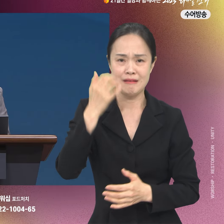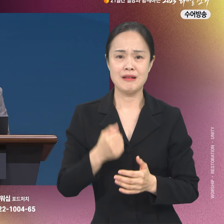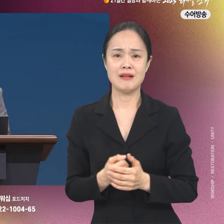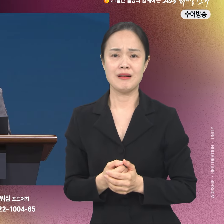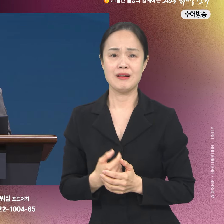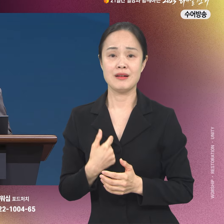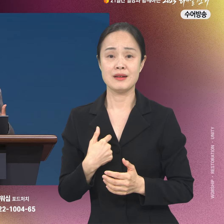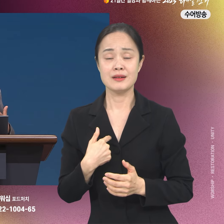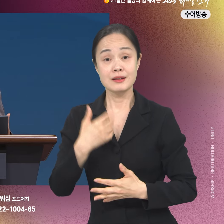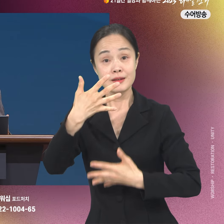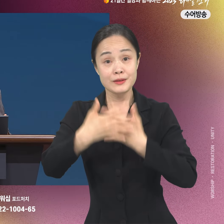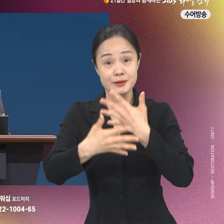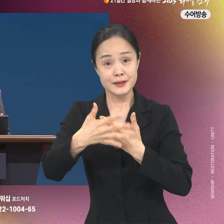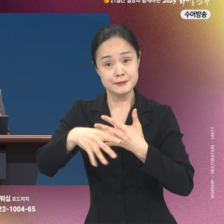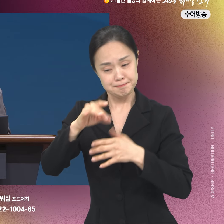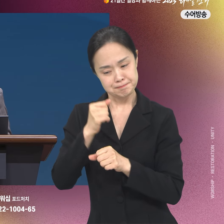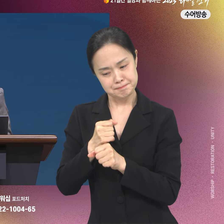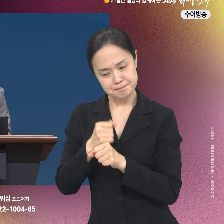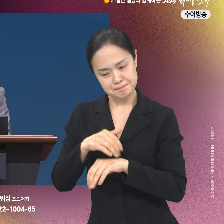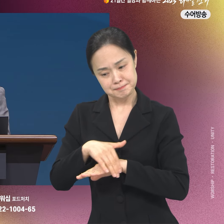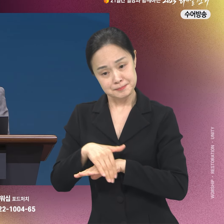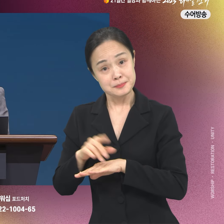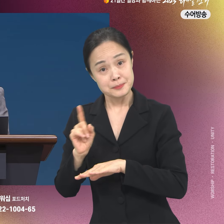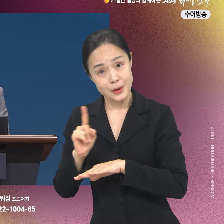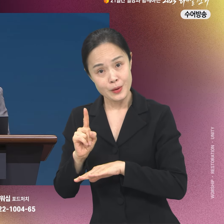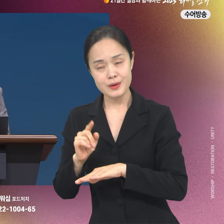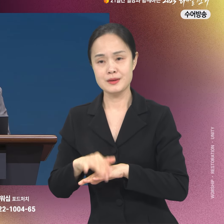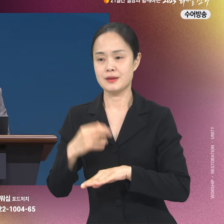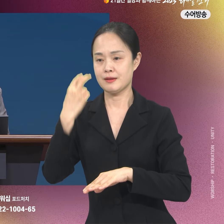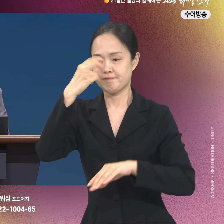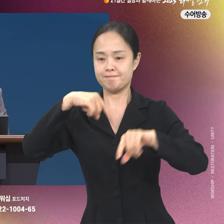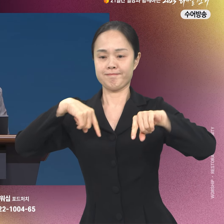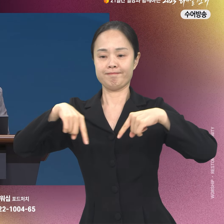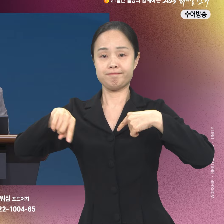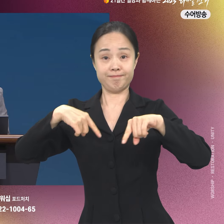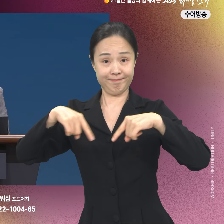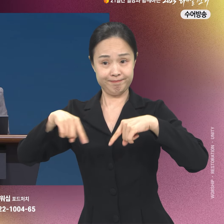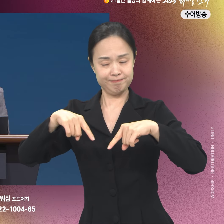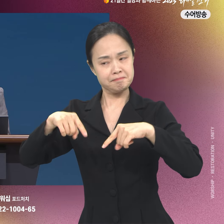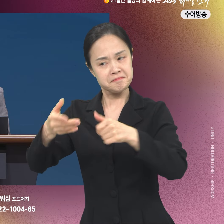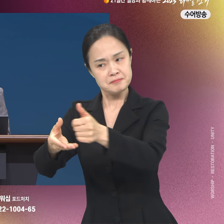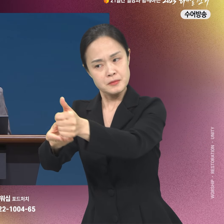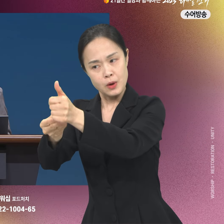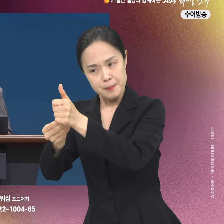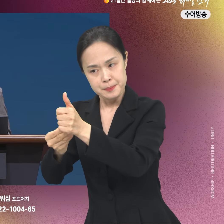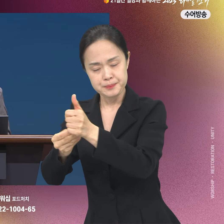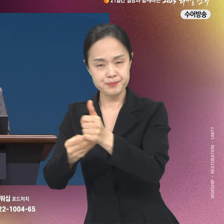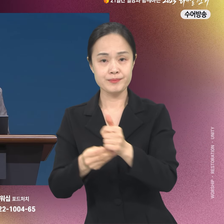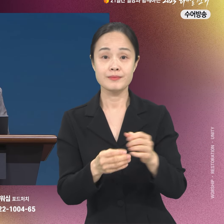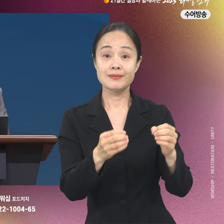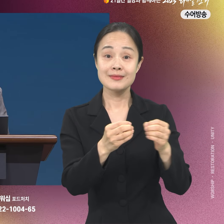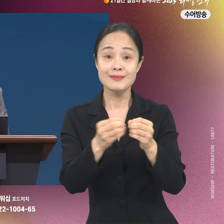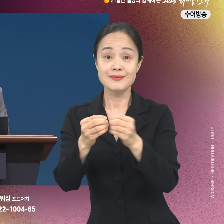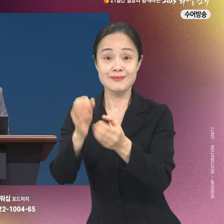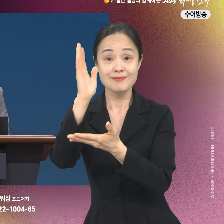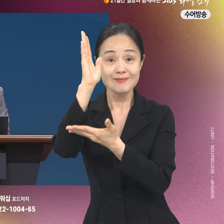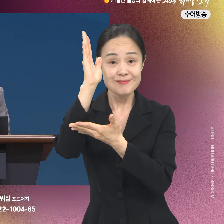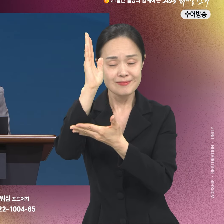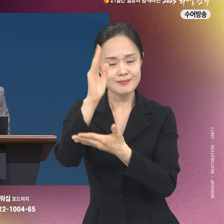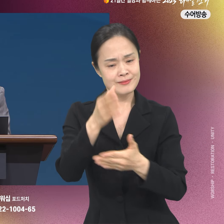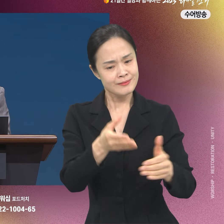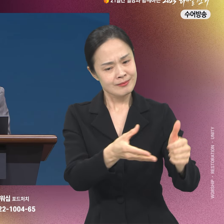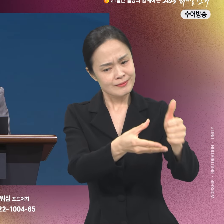하고 시나리오도 작가한테 맡기고 연출도 감독을 섭외해서 고용해서 사용할 생각을 하고